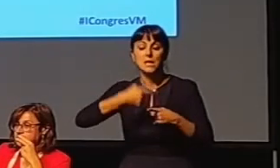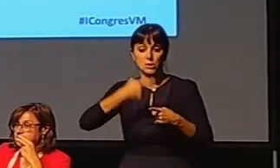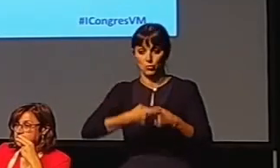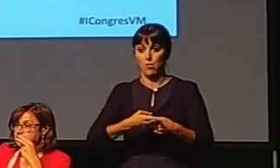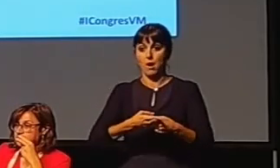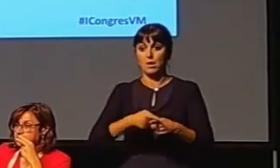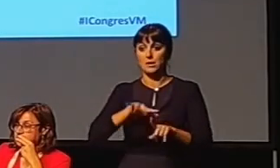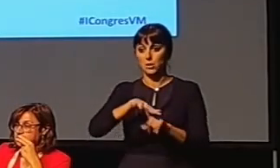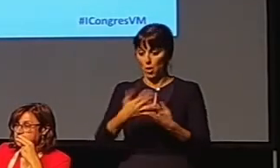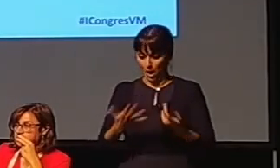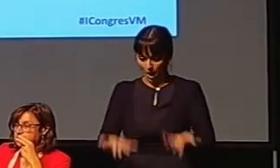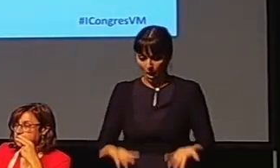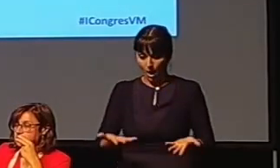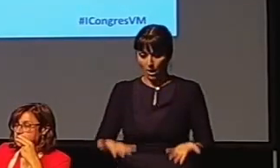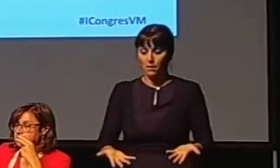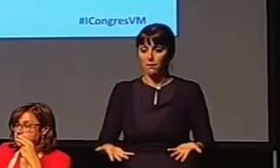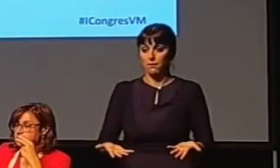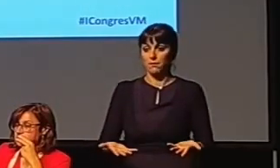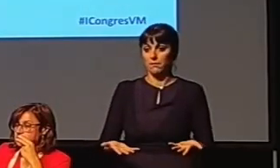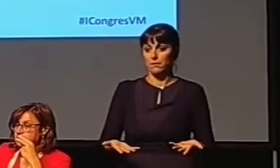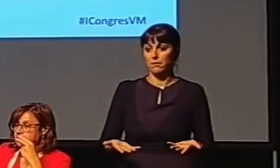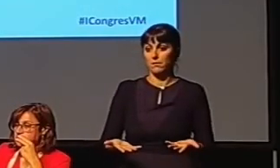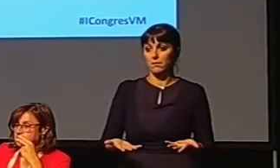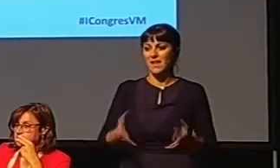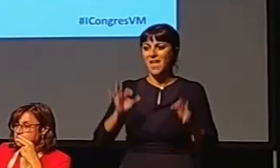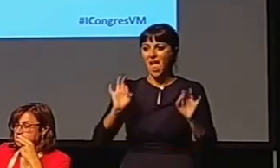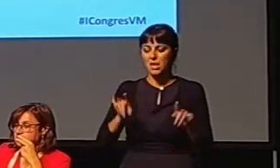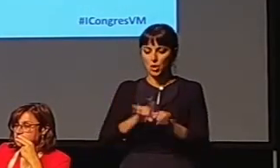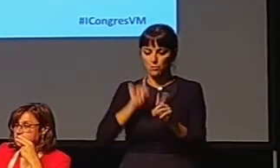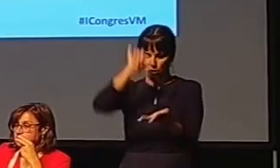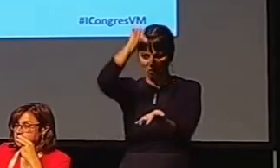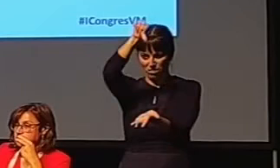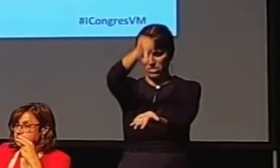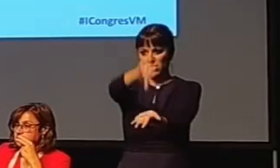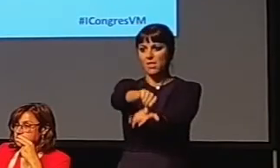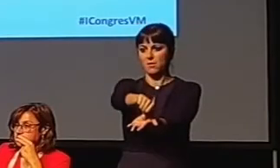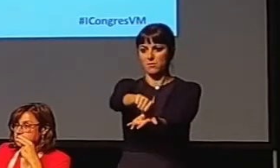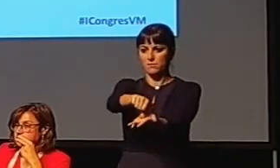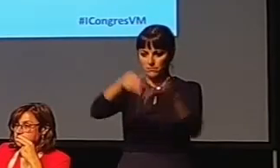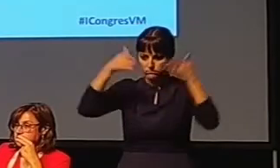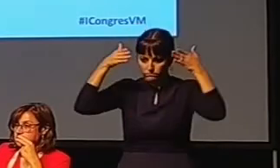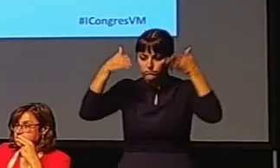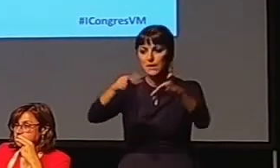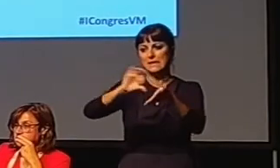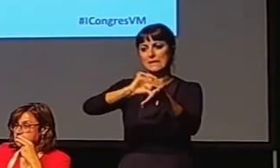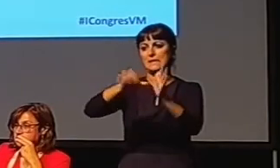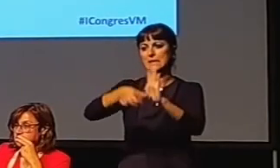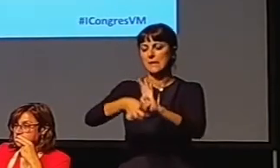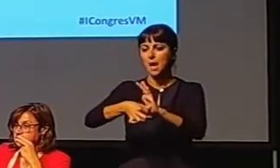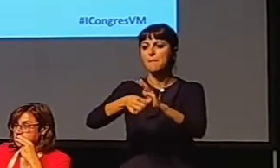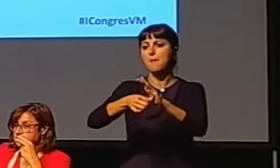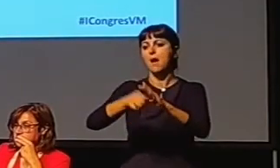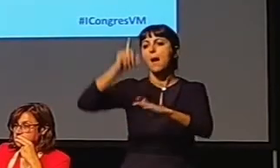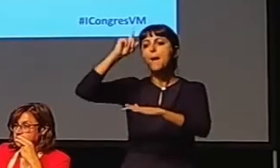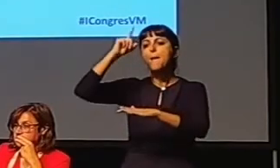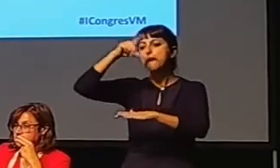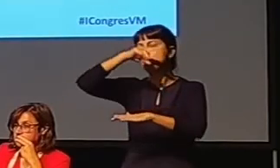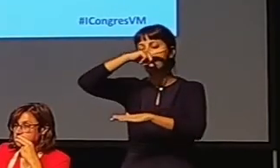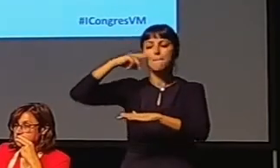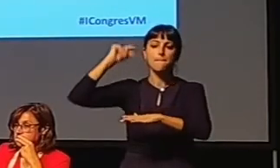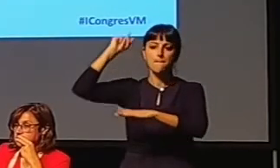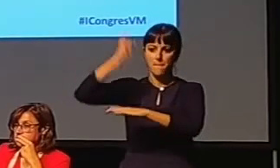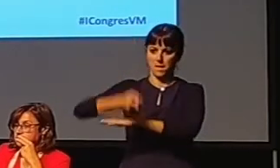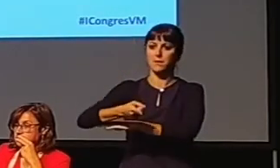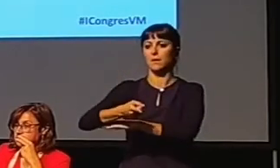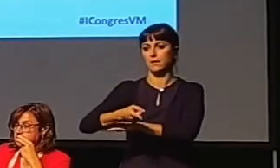aquests moments amb el que representa és l'epicentre del sistema patriarcal. Vull dir que si està